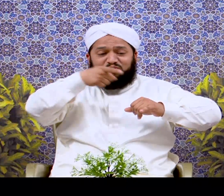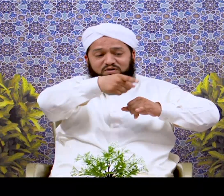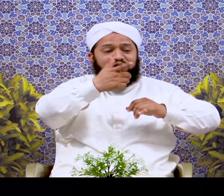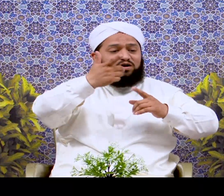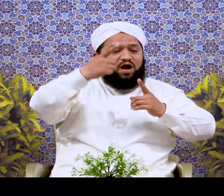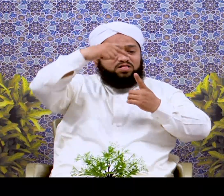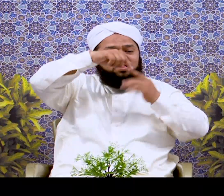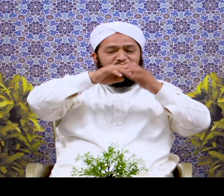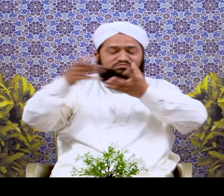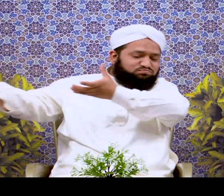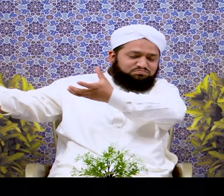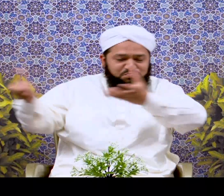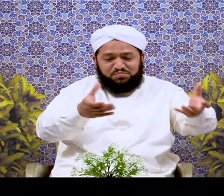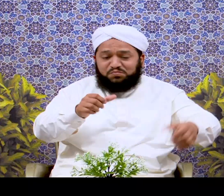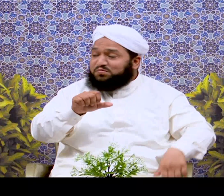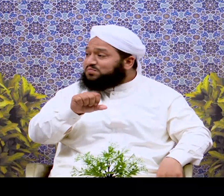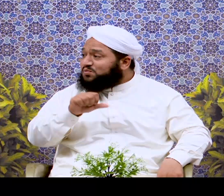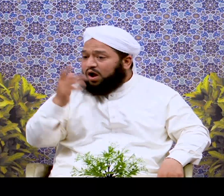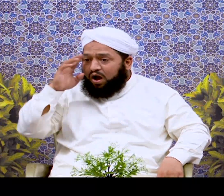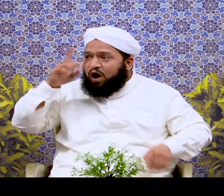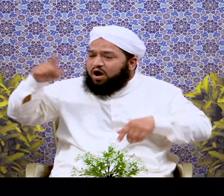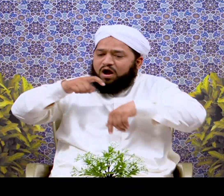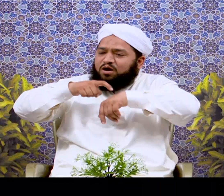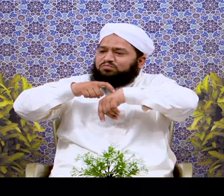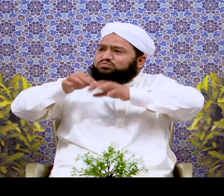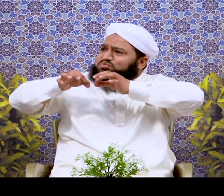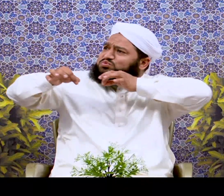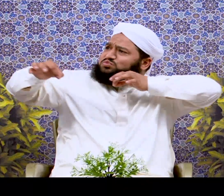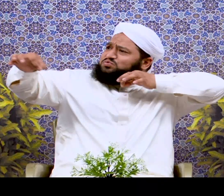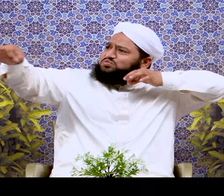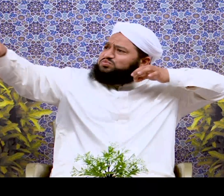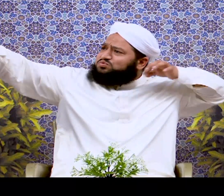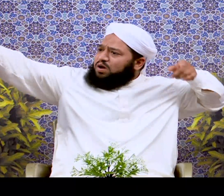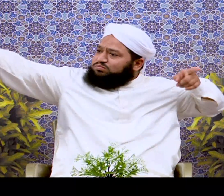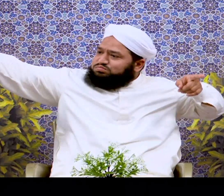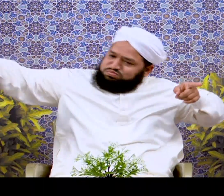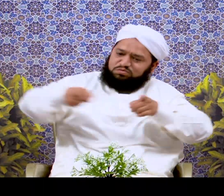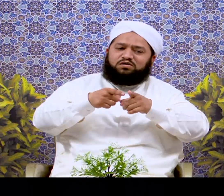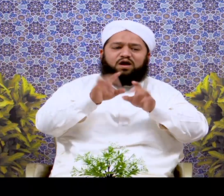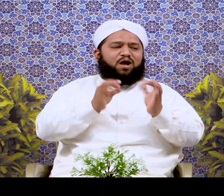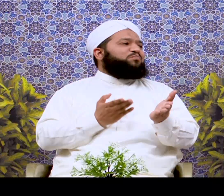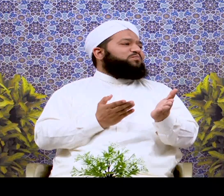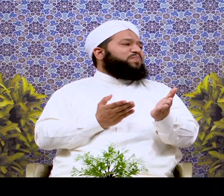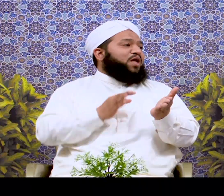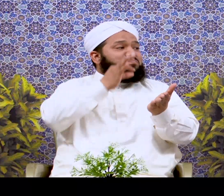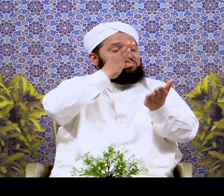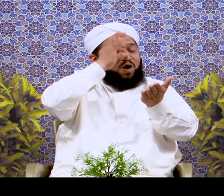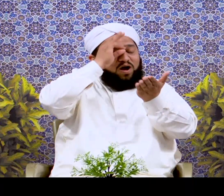علیہ السلام کی خدمت میں پیش کر دینا یہ فاصلہ سمٹ جانے کی مثال ہے۔ سفر معراج شریف میں سرکار علی